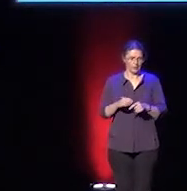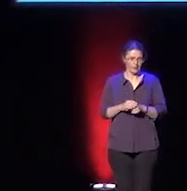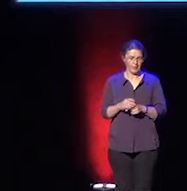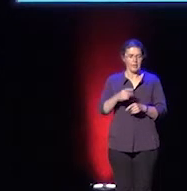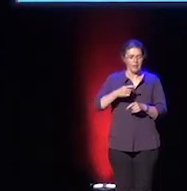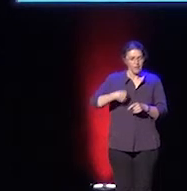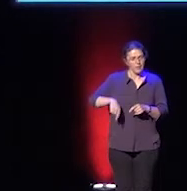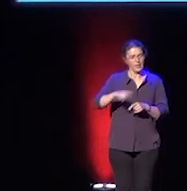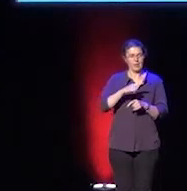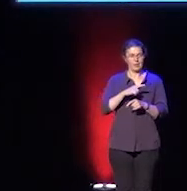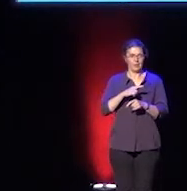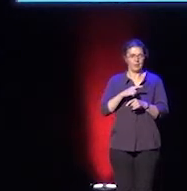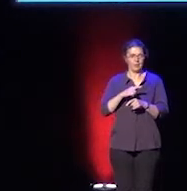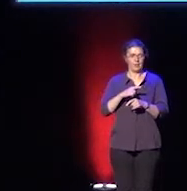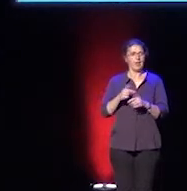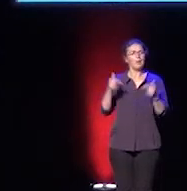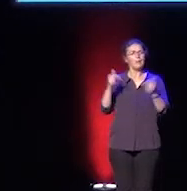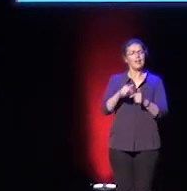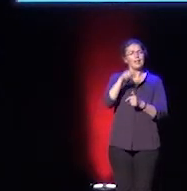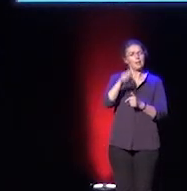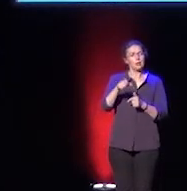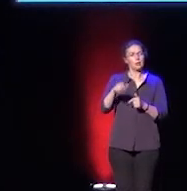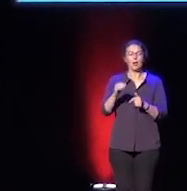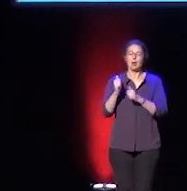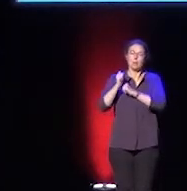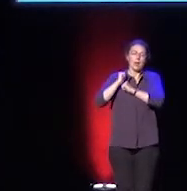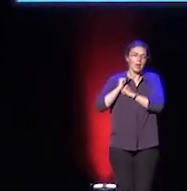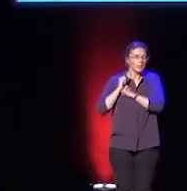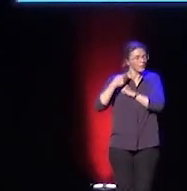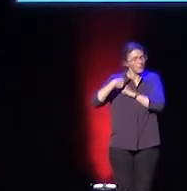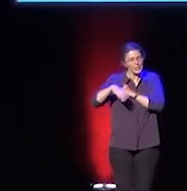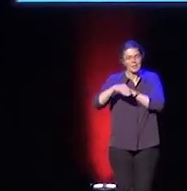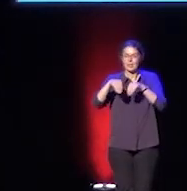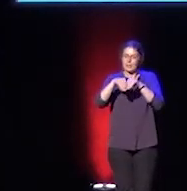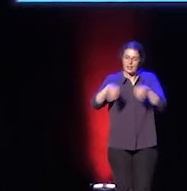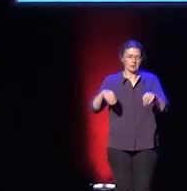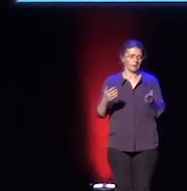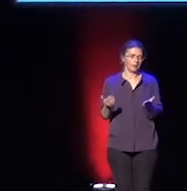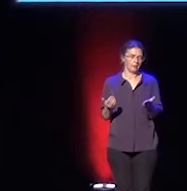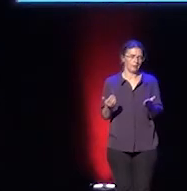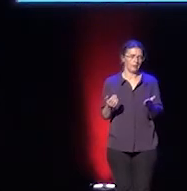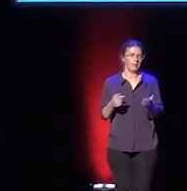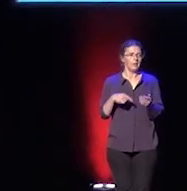Wir belasten das pflegende Personal bis an die Belastungsgrenze.